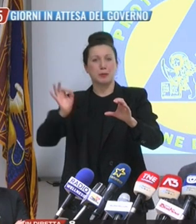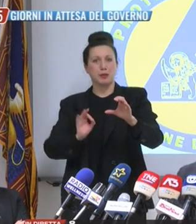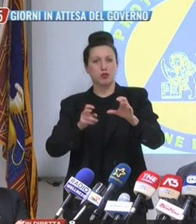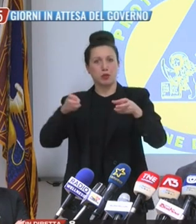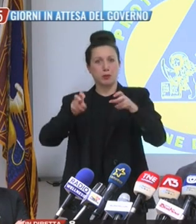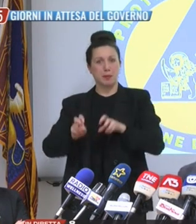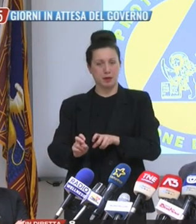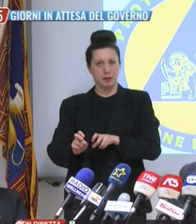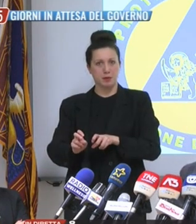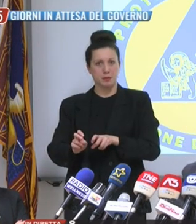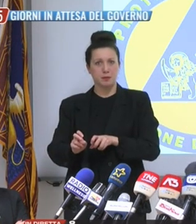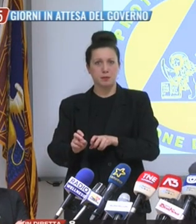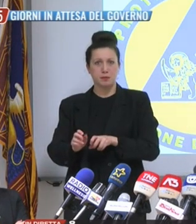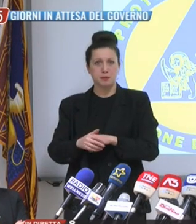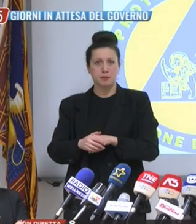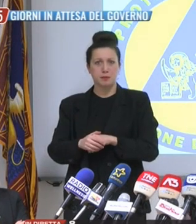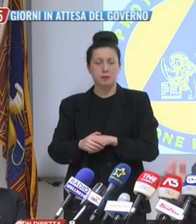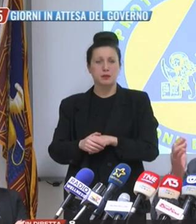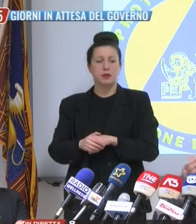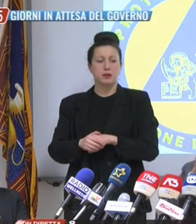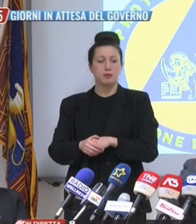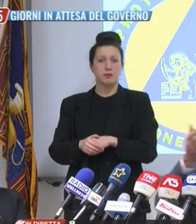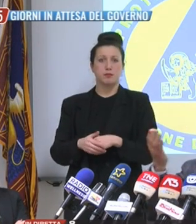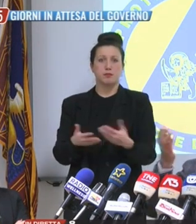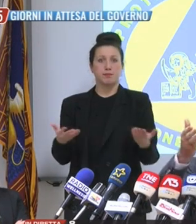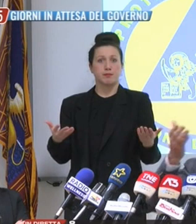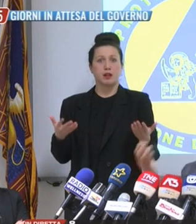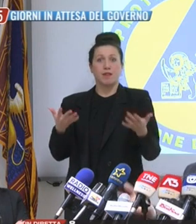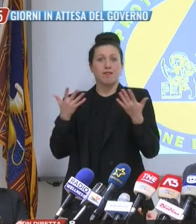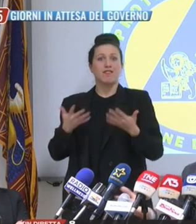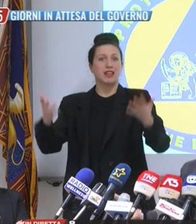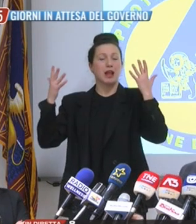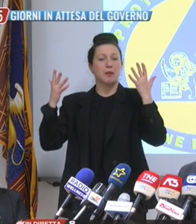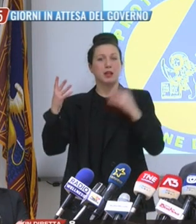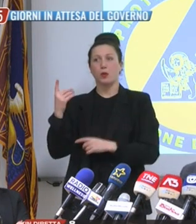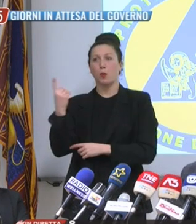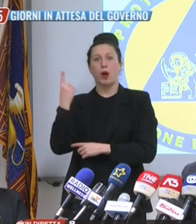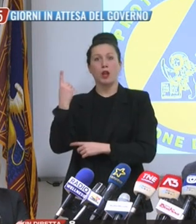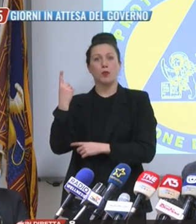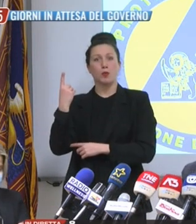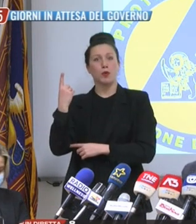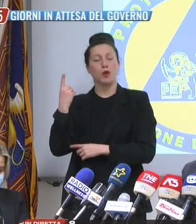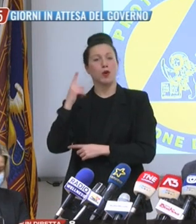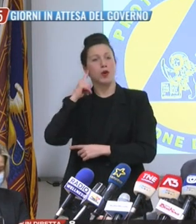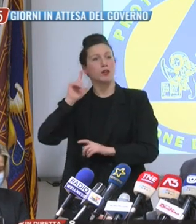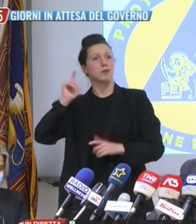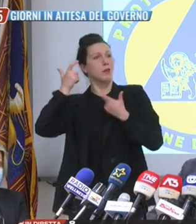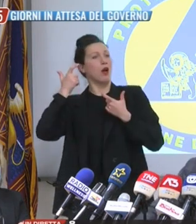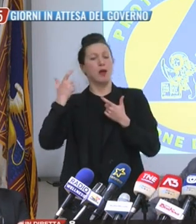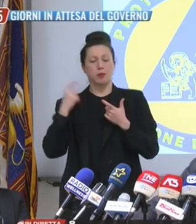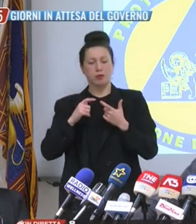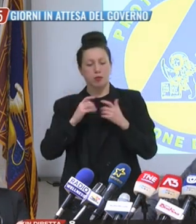per settimane che chiudevamo le scuole per i trasporti. Adesso finalmente arriva qualcuno e dice, ma che vuoi, ci sono i trasporti vuoti.